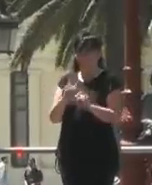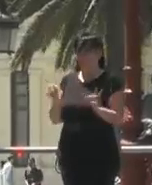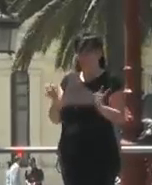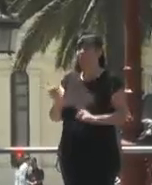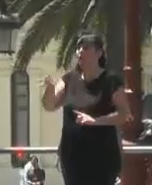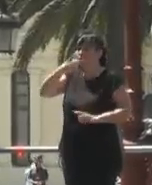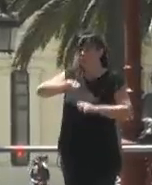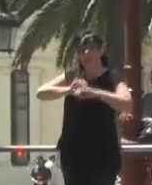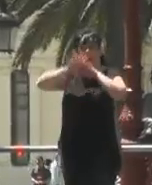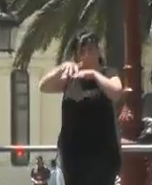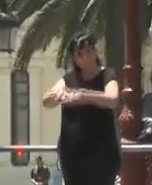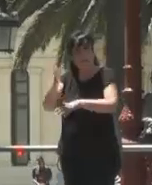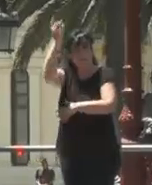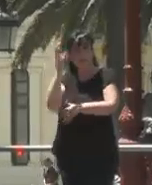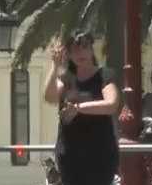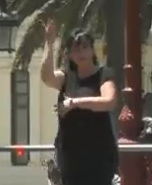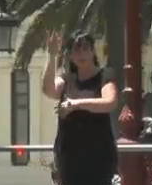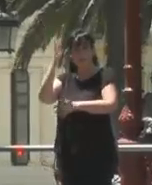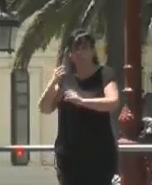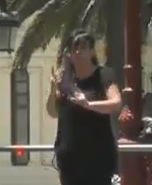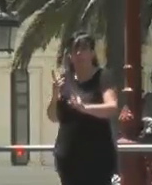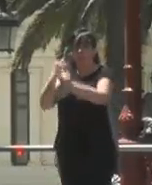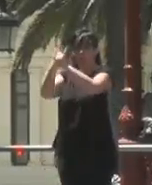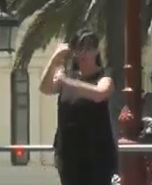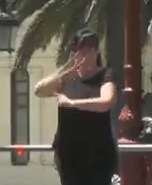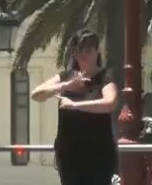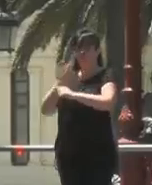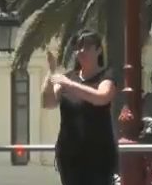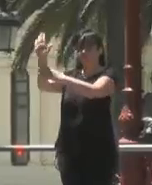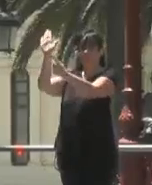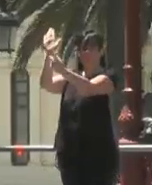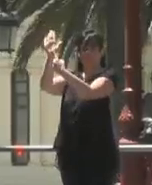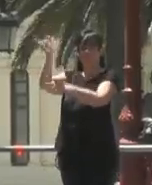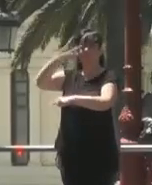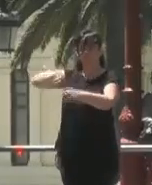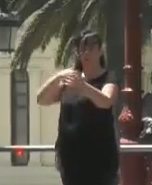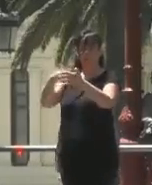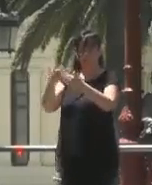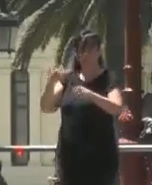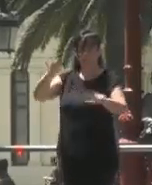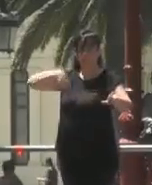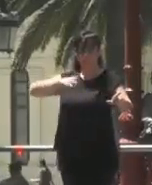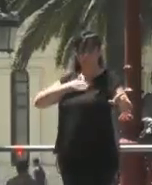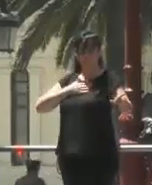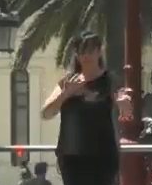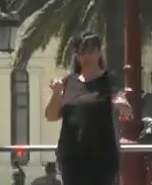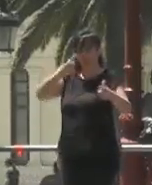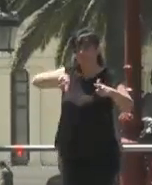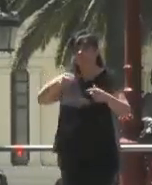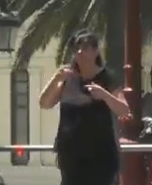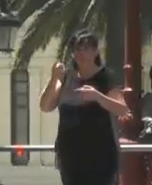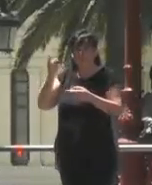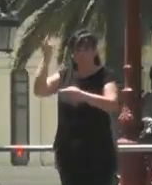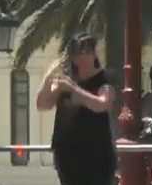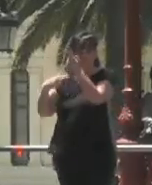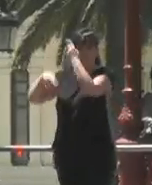quen levou a iniciativa contra Ence de Pontevedra. En Marea foi quenes levamos a Diputación Permanente a